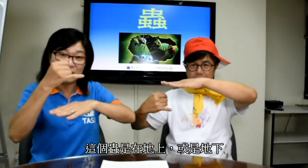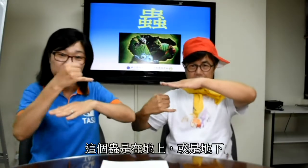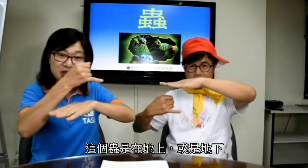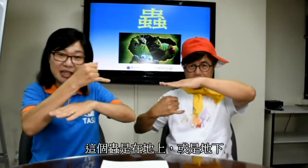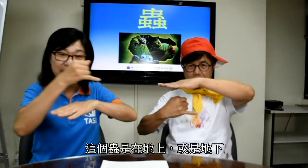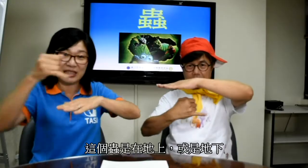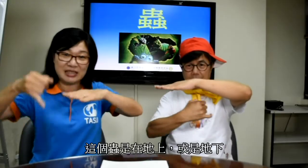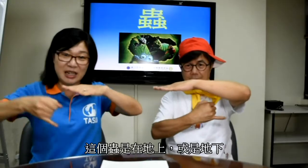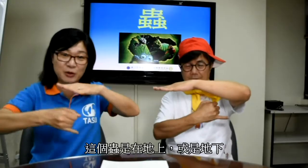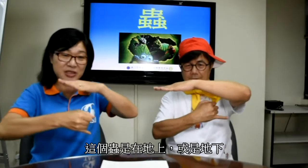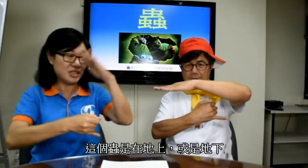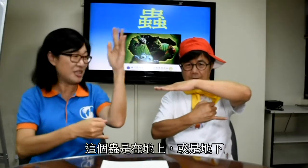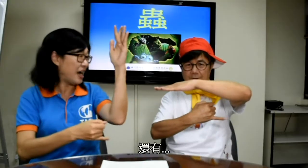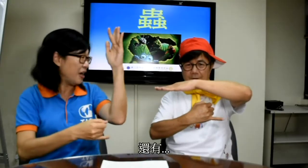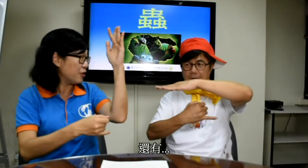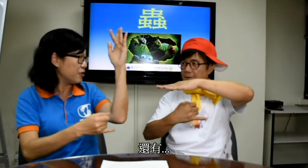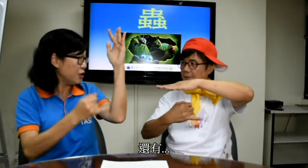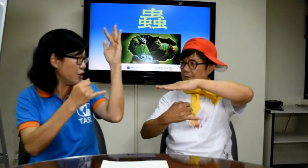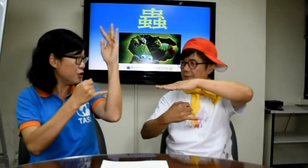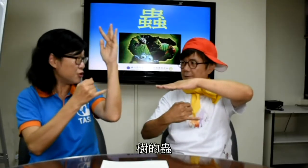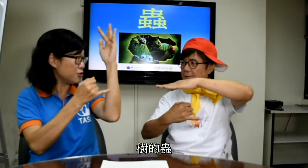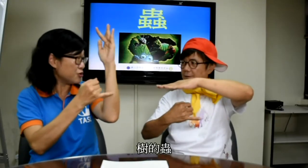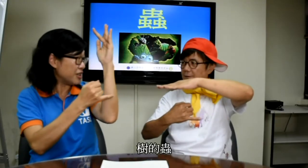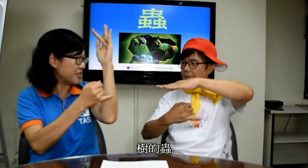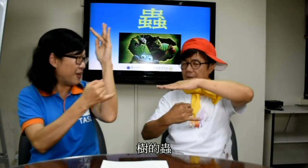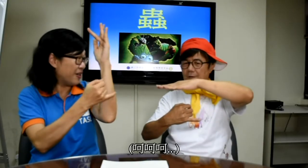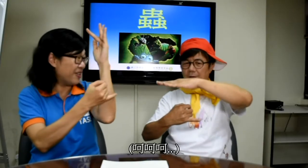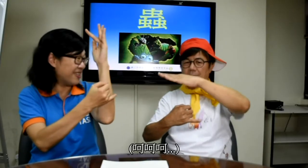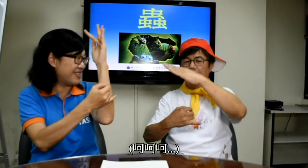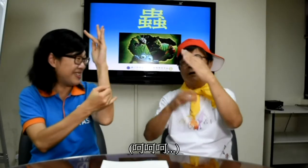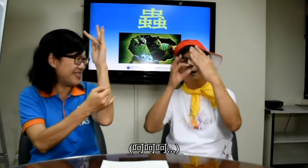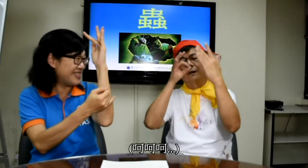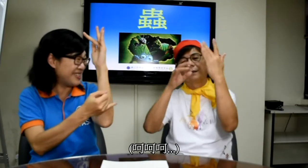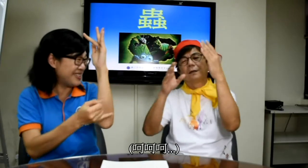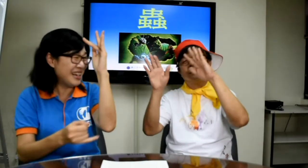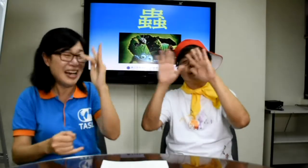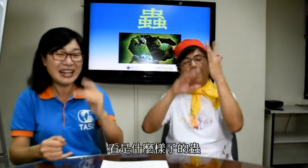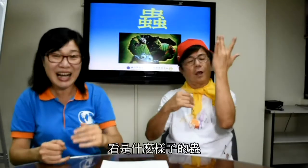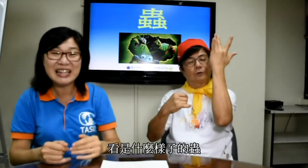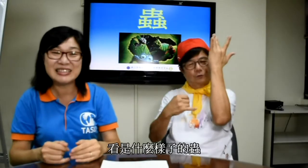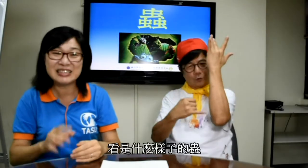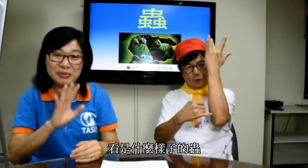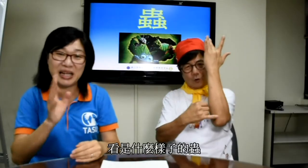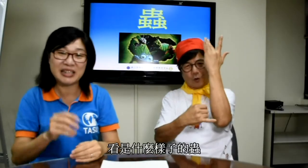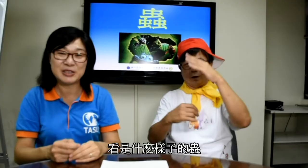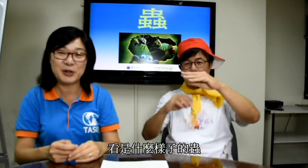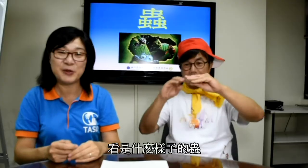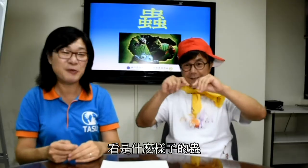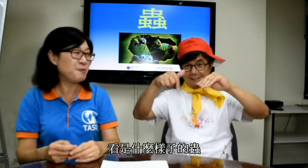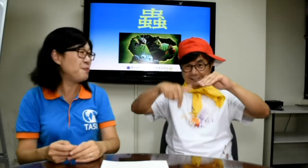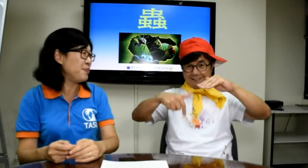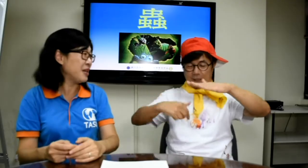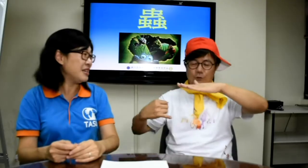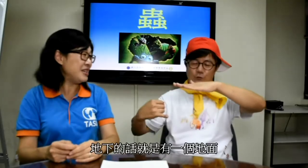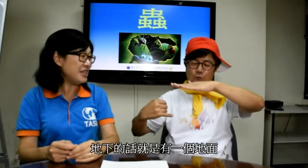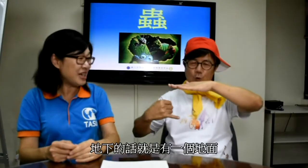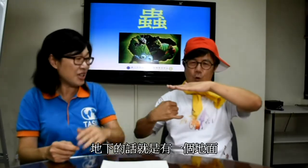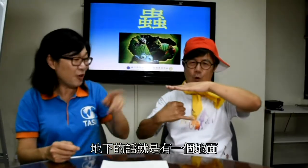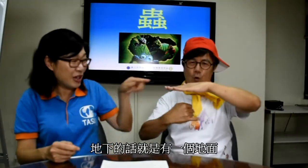虫是在地上或是地下，还有树的虫。看是什么样的虫，地下的话就是